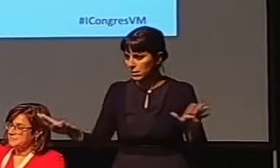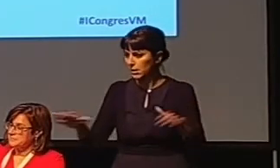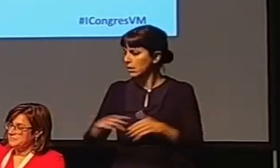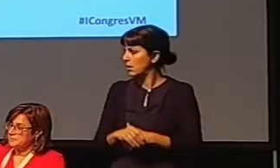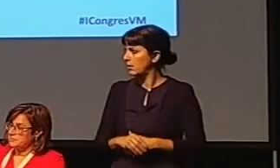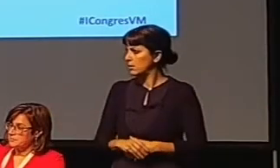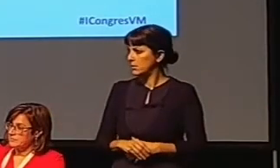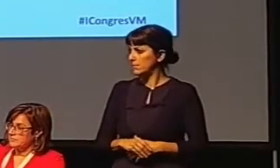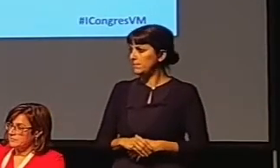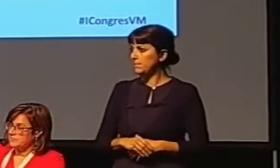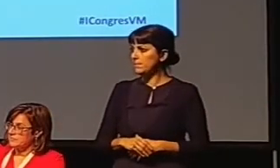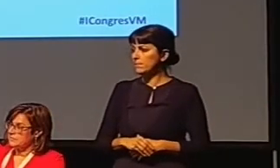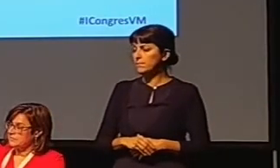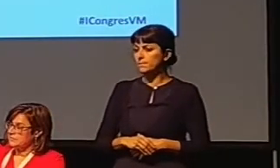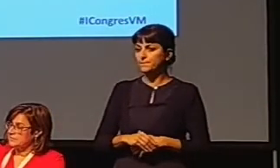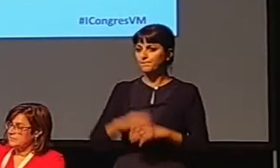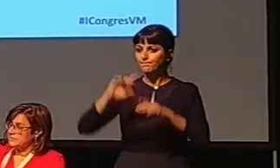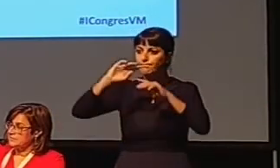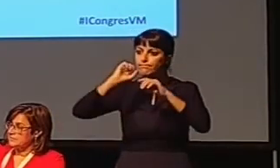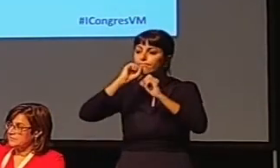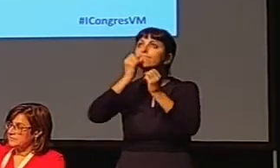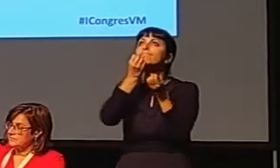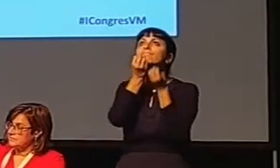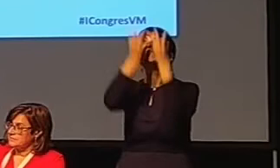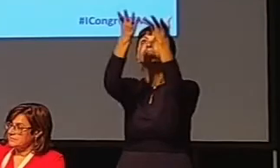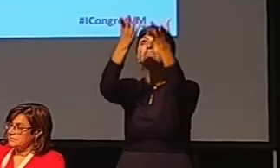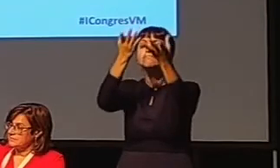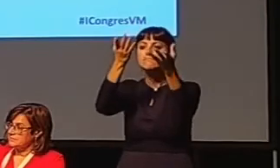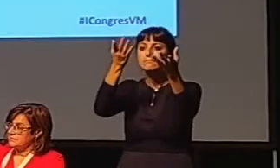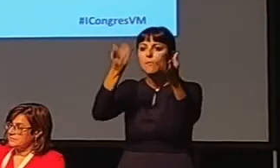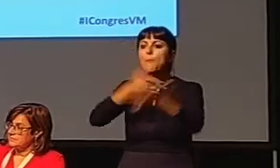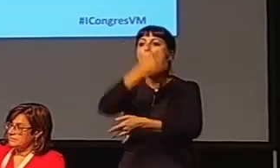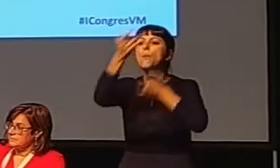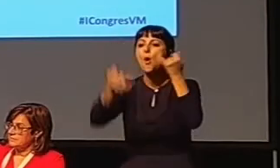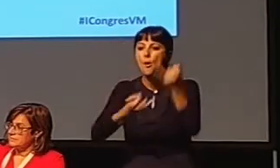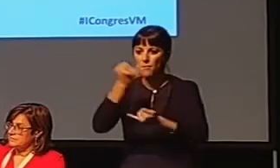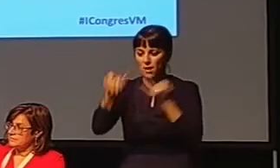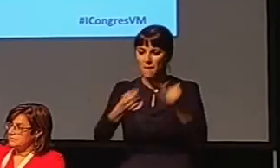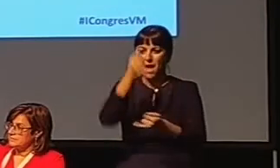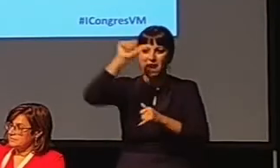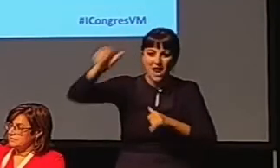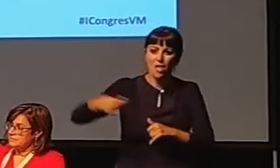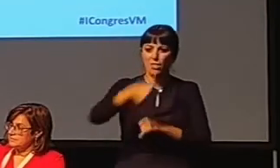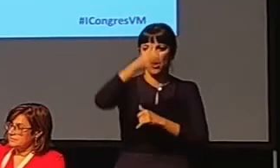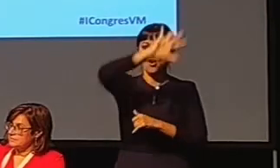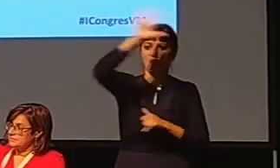que aneu cap a dalt i els dieu, ei, això és un problema nacional, tan important